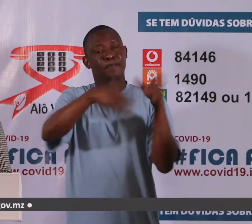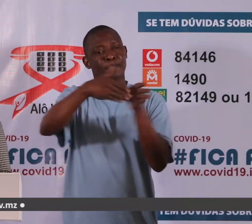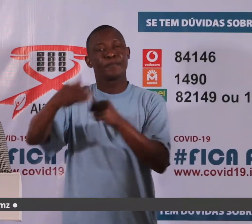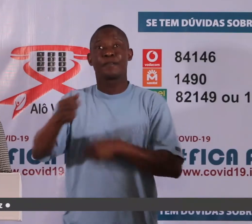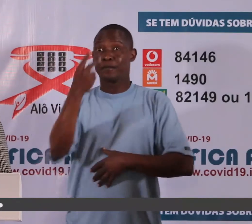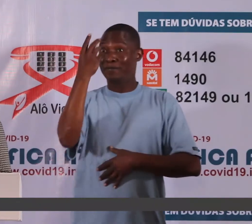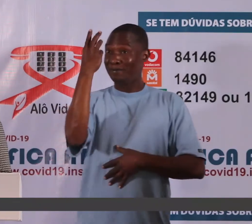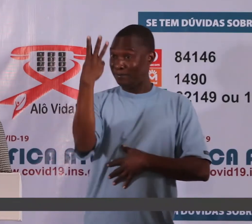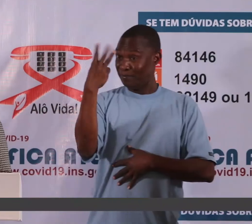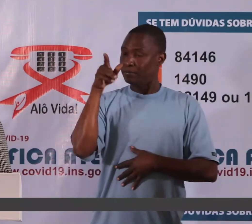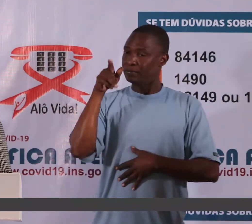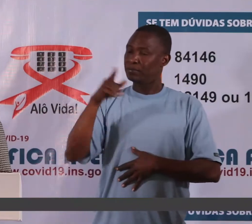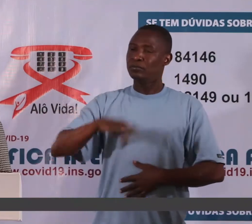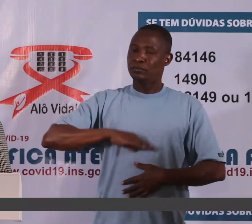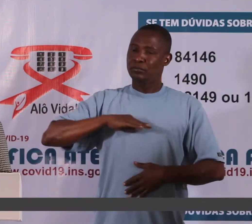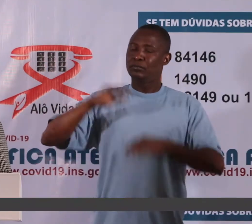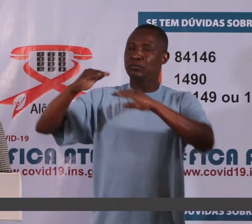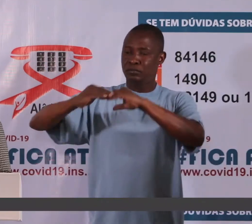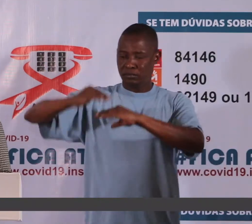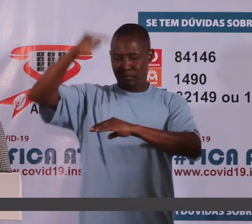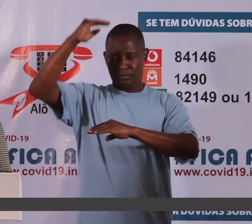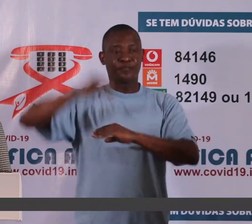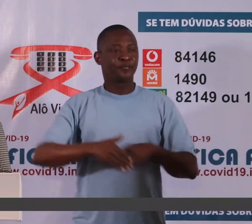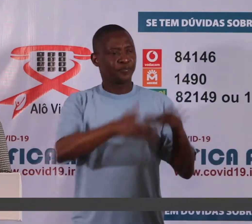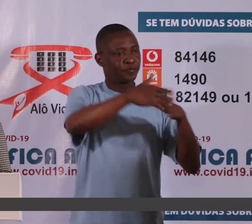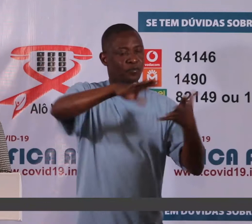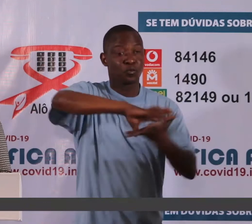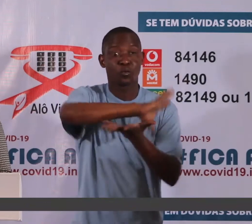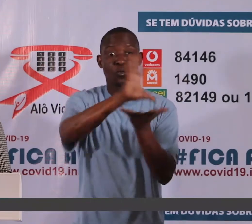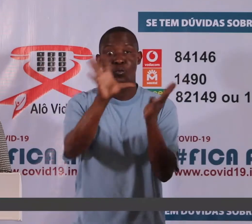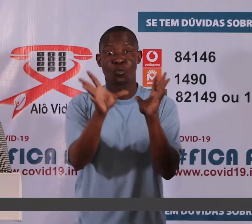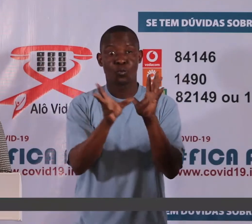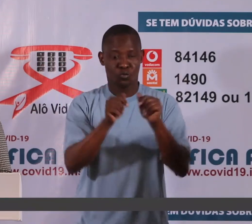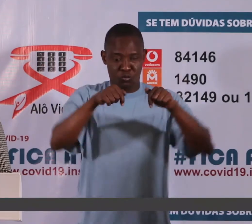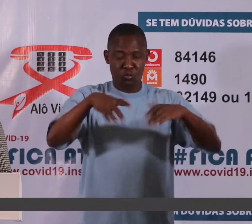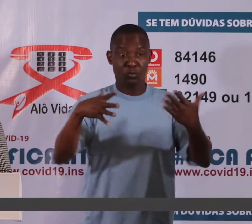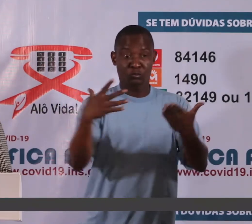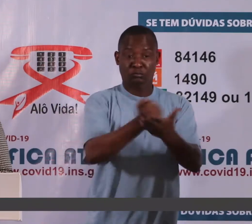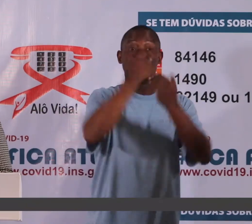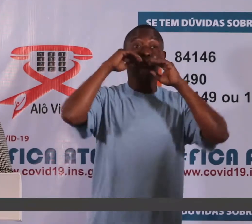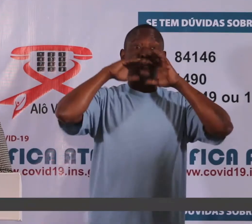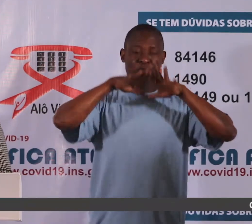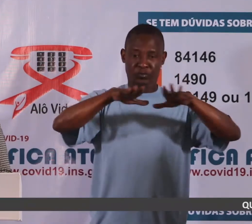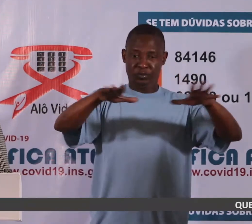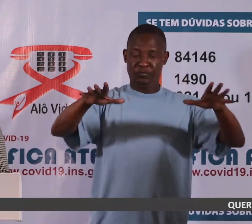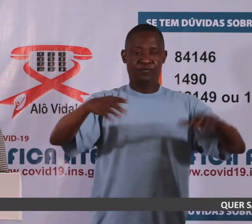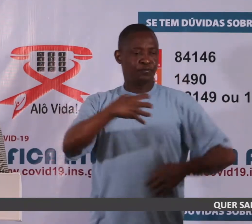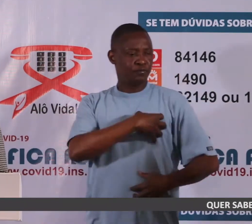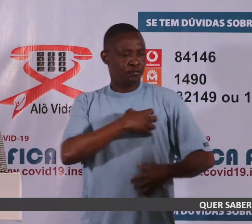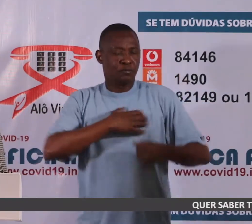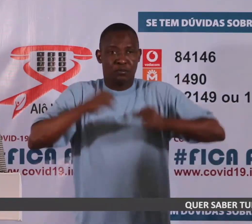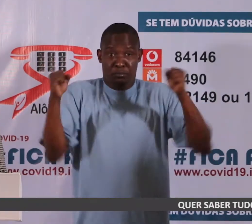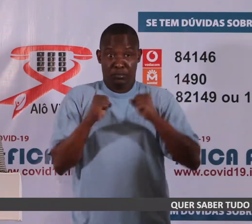idade. Todos os casos que reportamos hoje, segundo o protocolo do Ministério da Saúde, encontram-se em isolamento domiciliário e